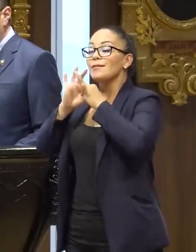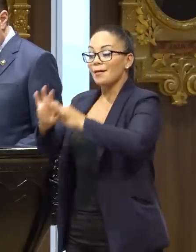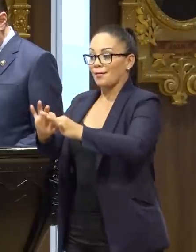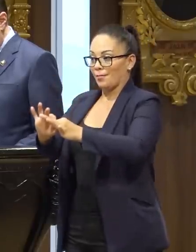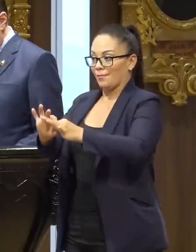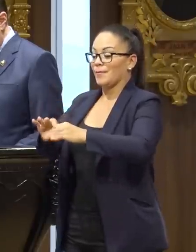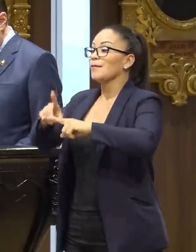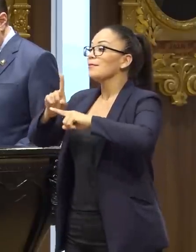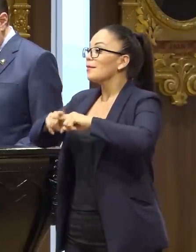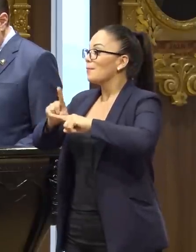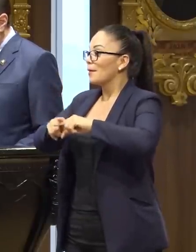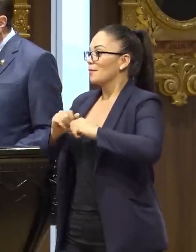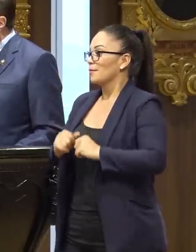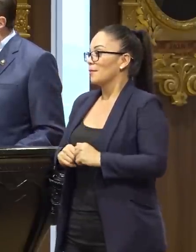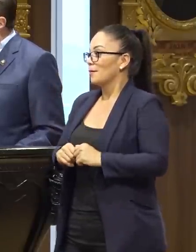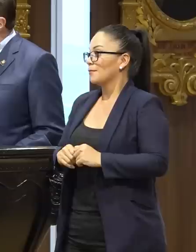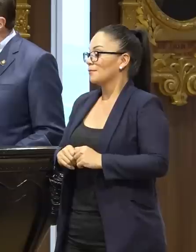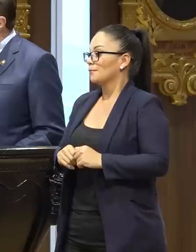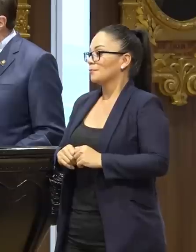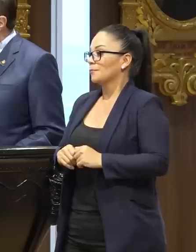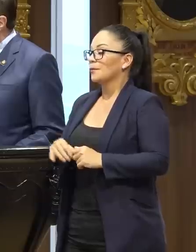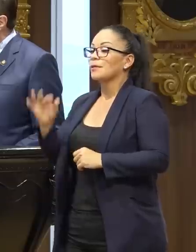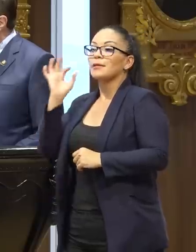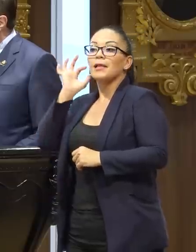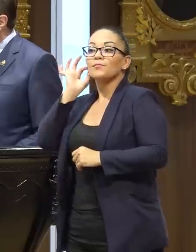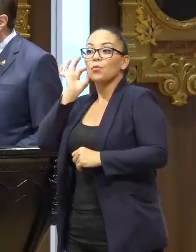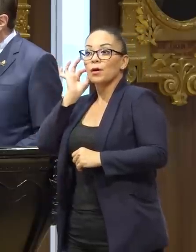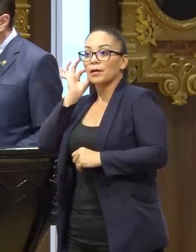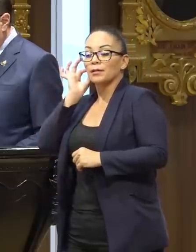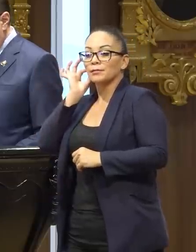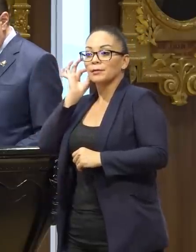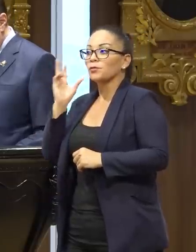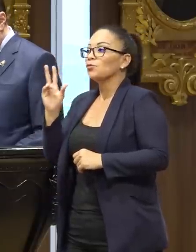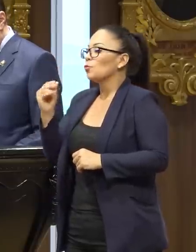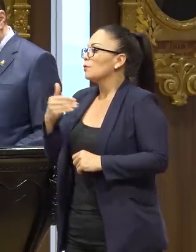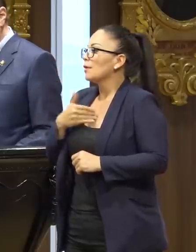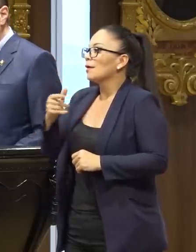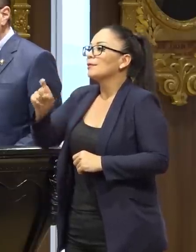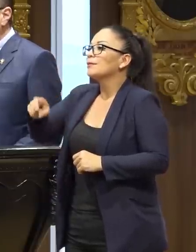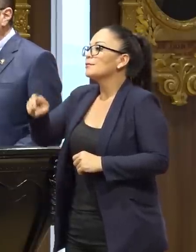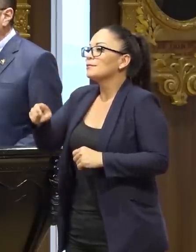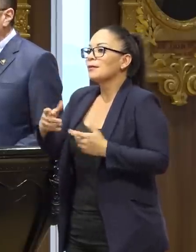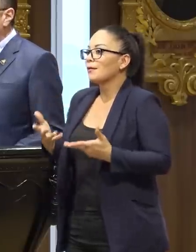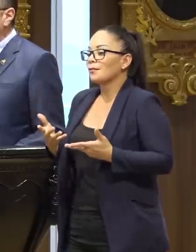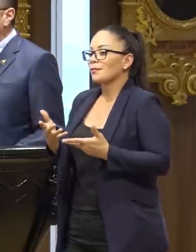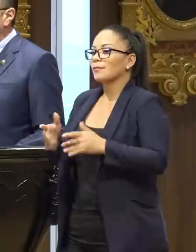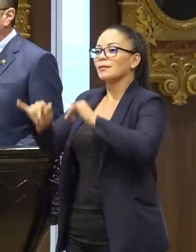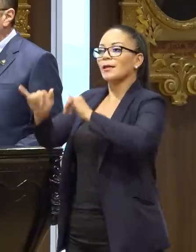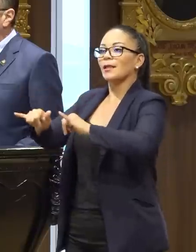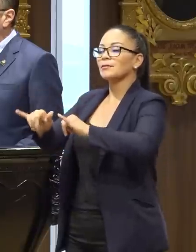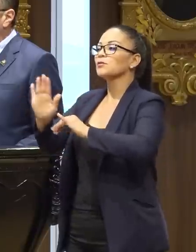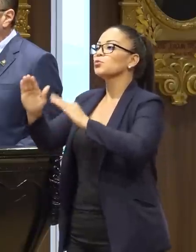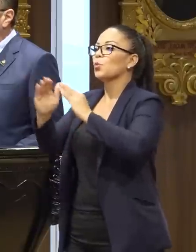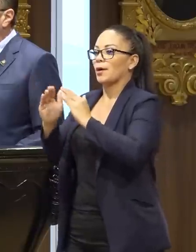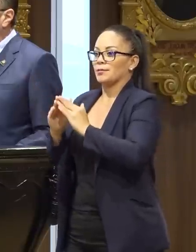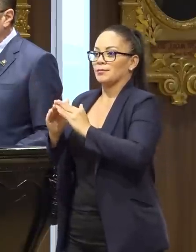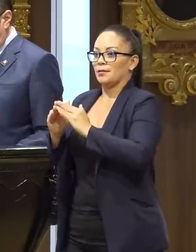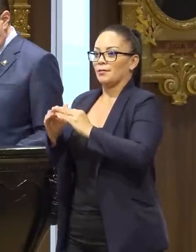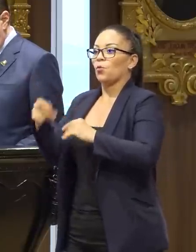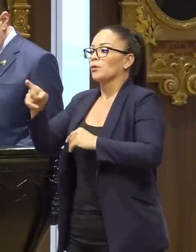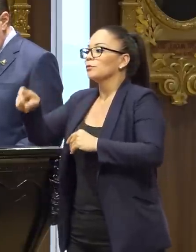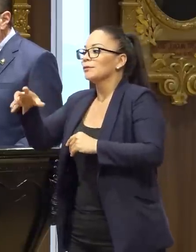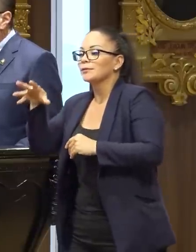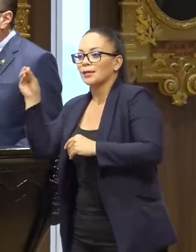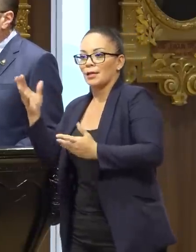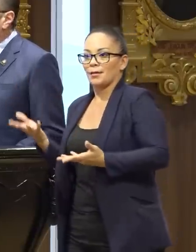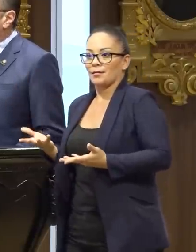y depende de que las mujeres no tengan la necesidad de quedarse en su casa cuando tienen que